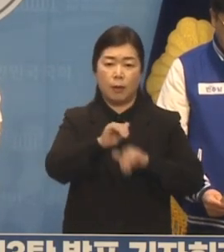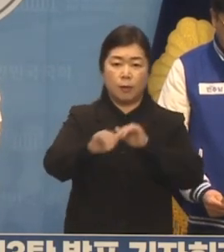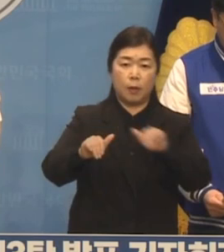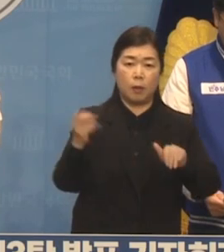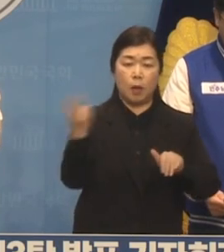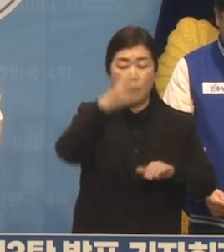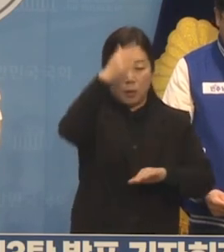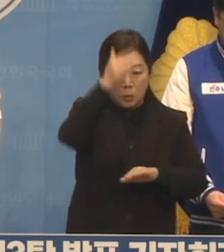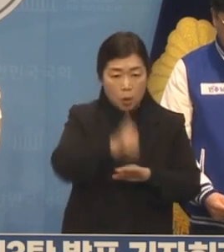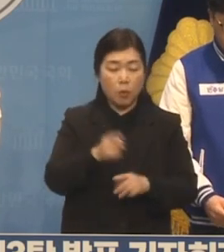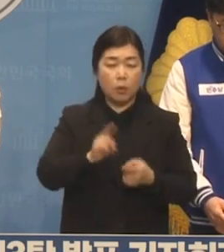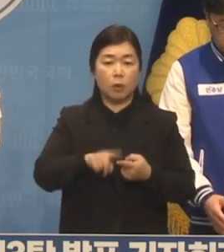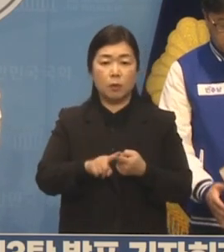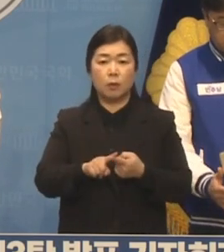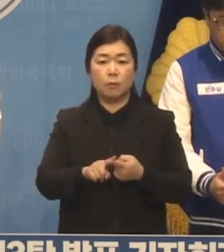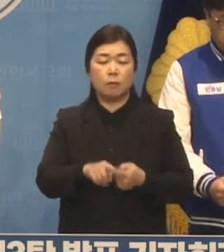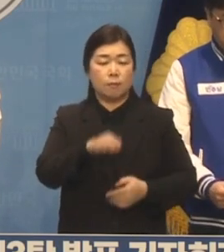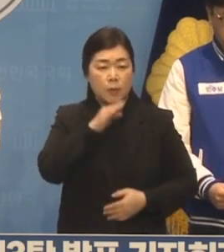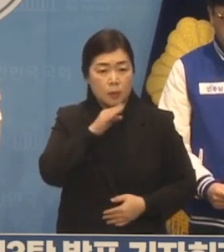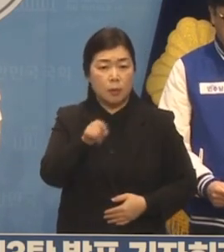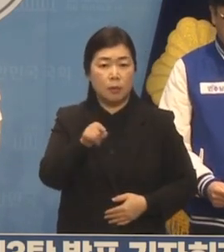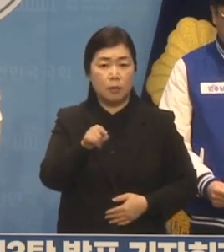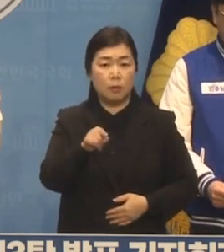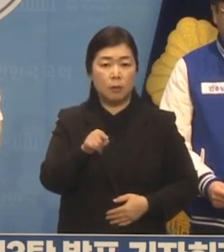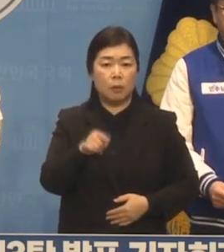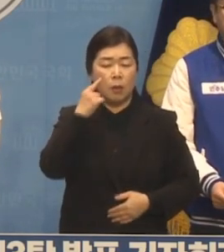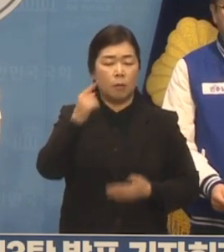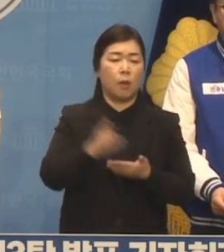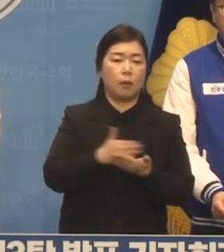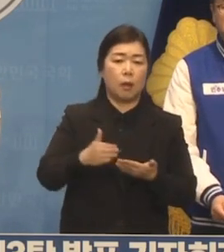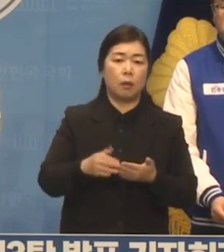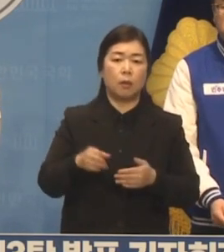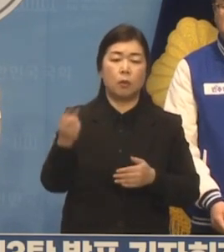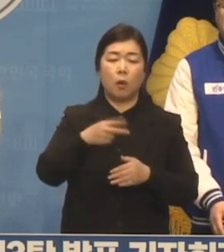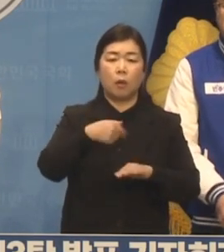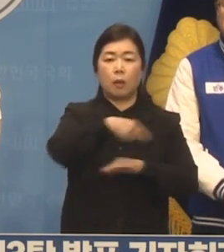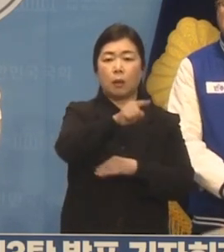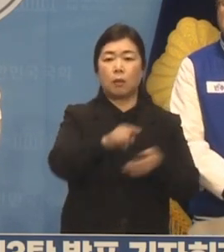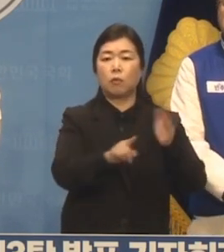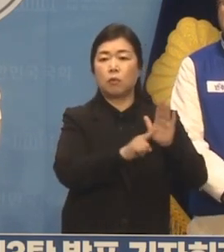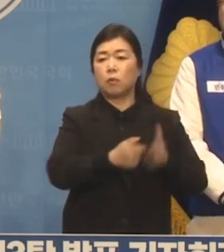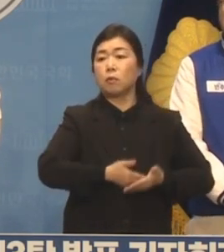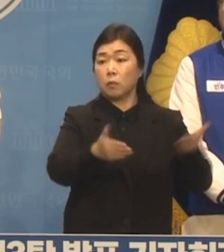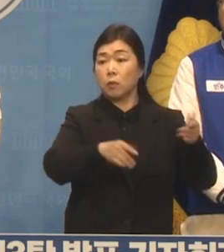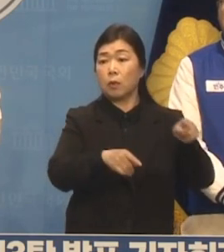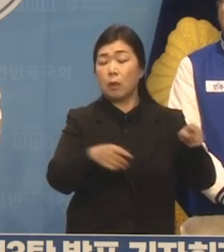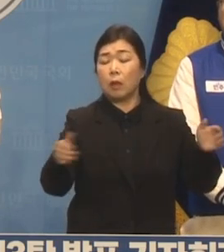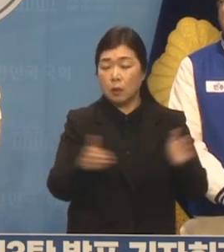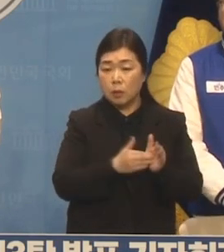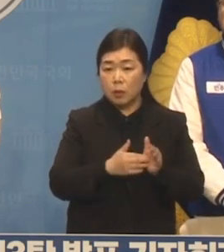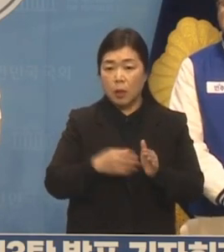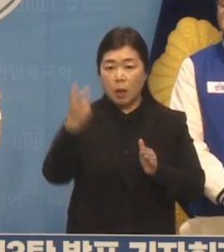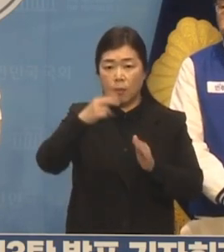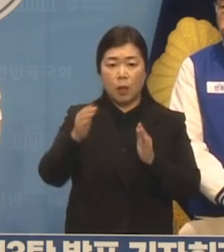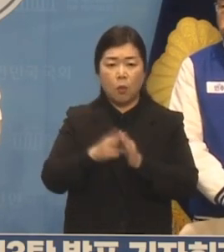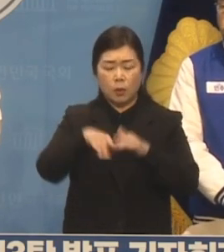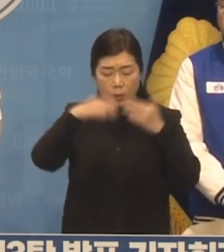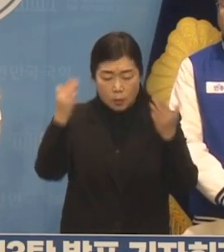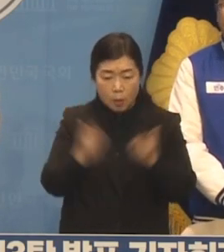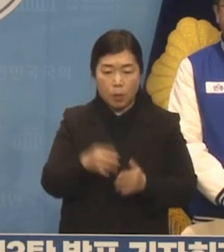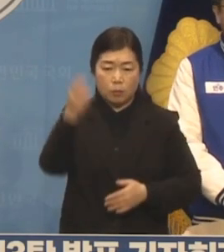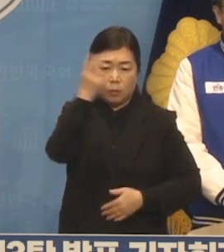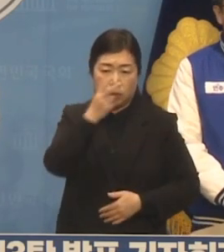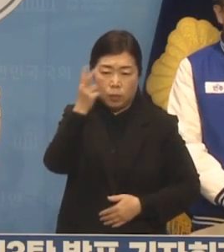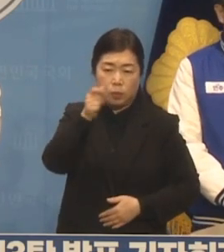감사 결과에 대해서 사실상은 판단을 하고 외부에 유출을 하는 것까지 감사 업무 전반을